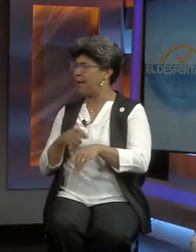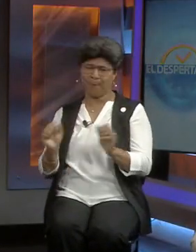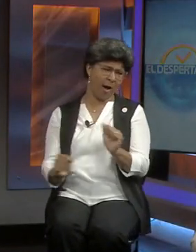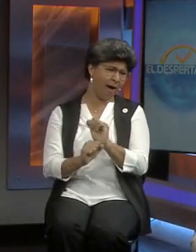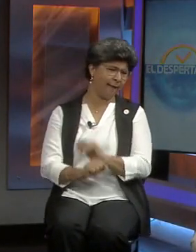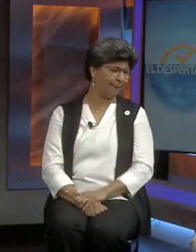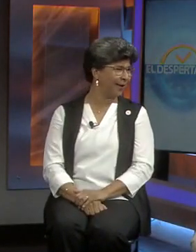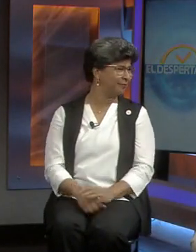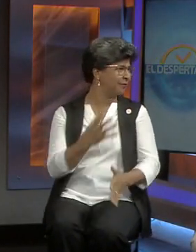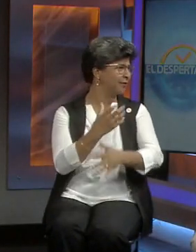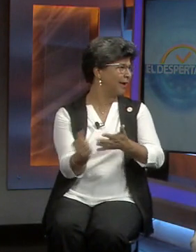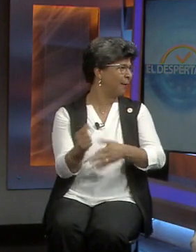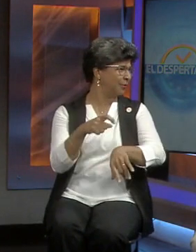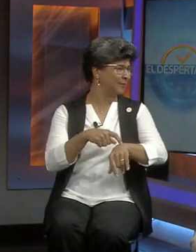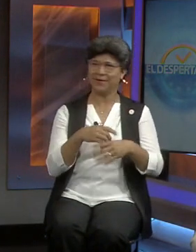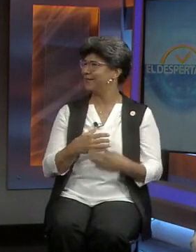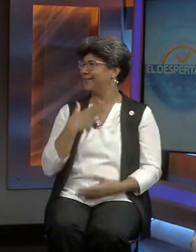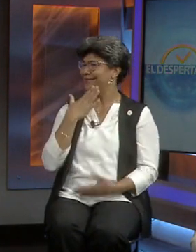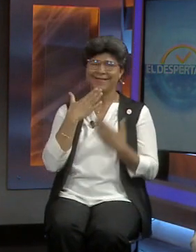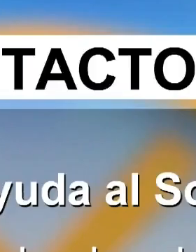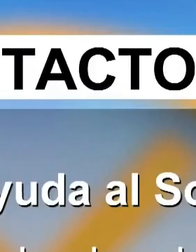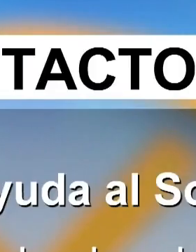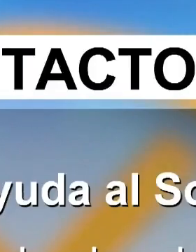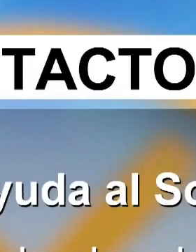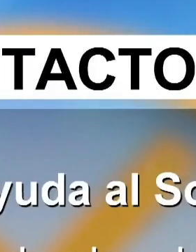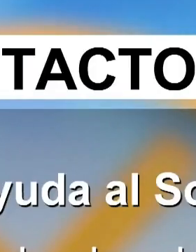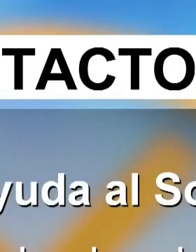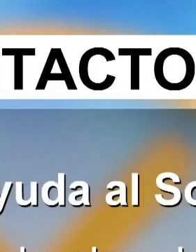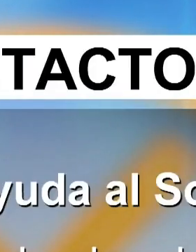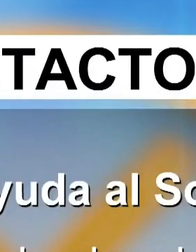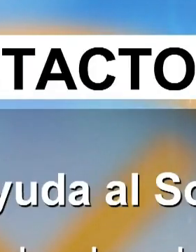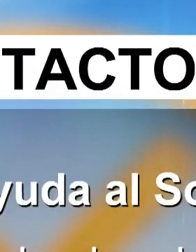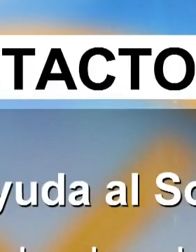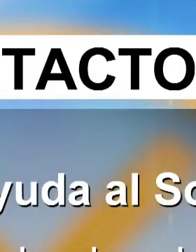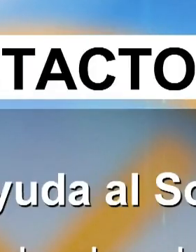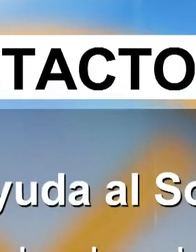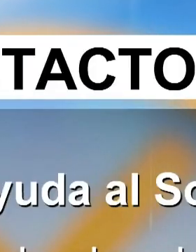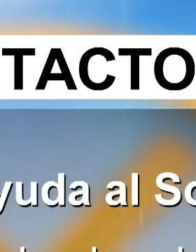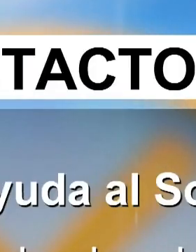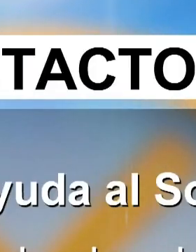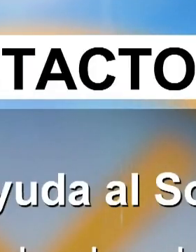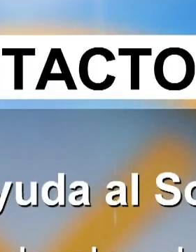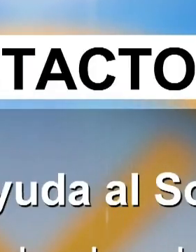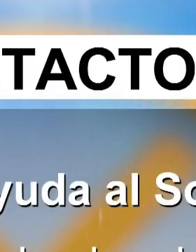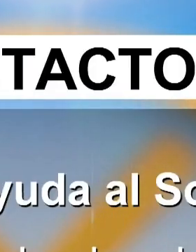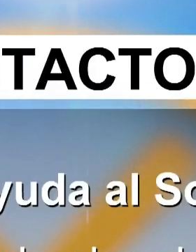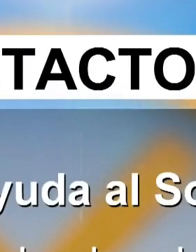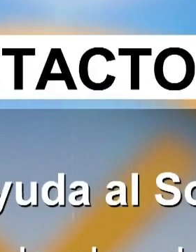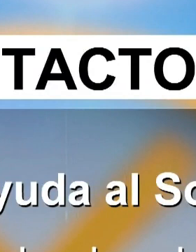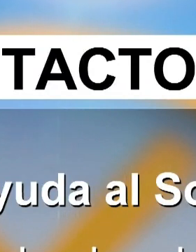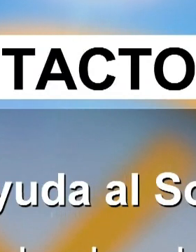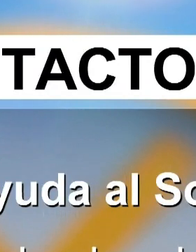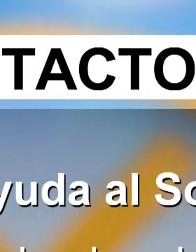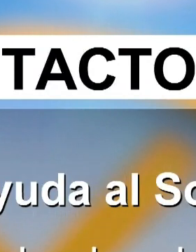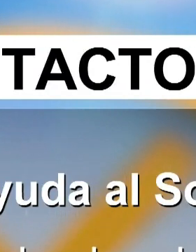tiempo. ya son las diez y nos van a llevar. Ojalá y ustedes puedan venir más adelante. También me ha encantado conversar con ustedes, con Tommy, con